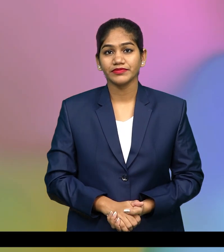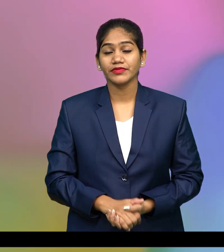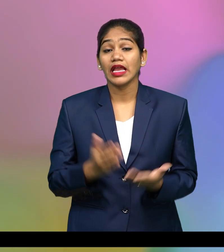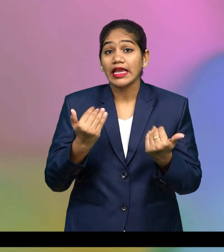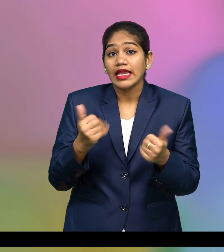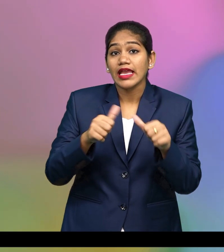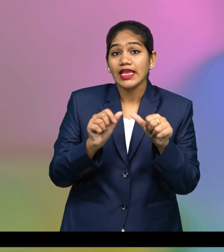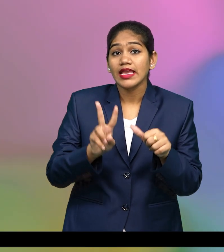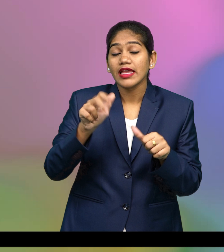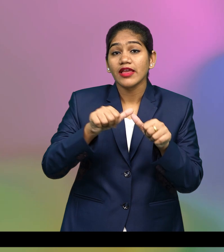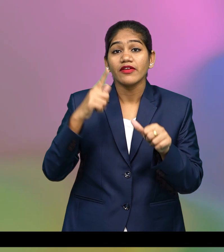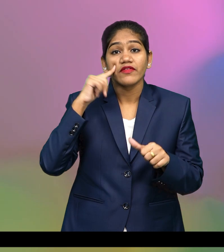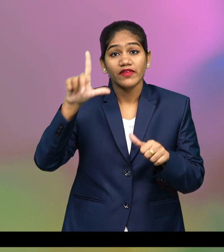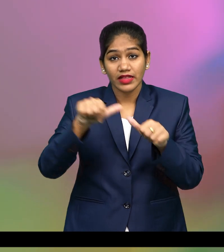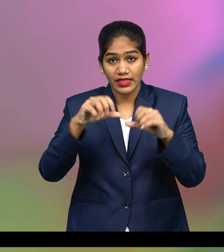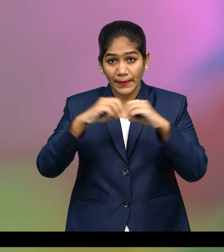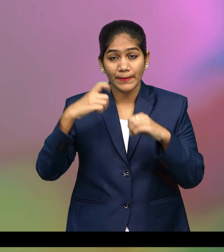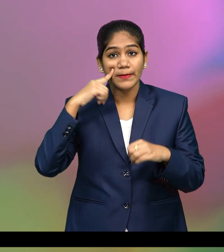3. లభ్యత.